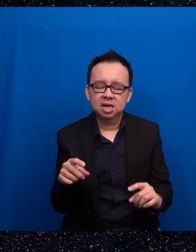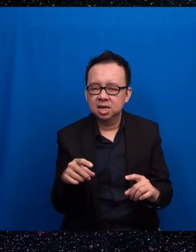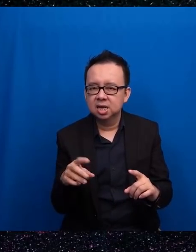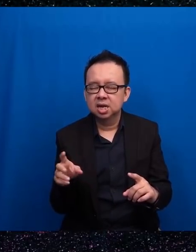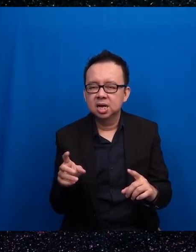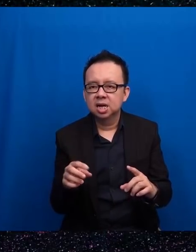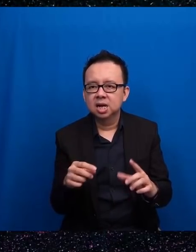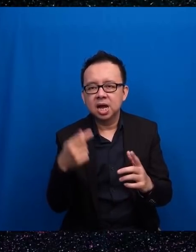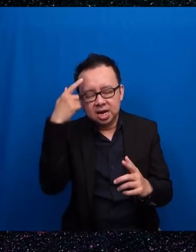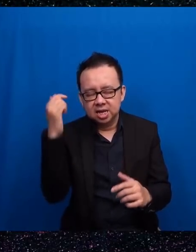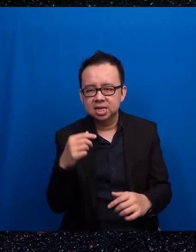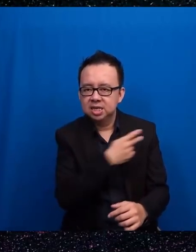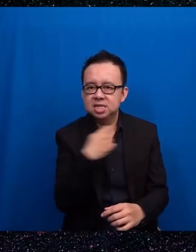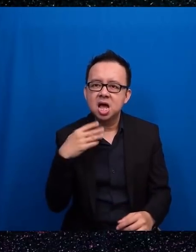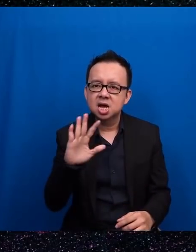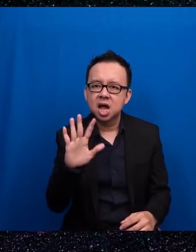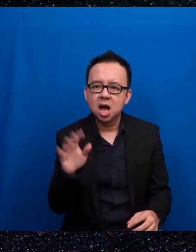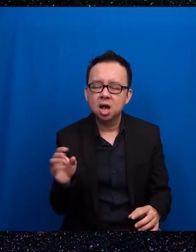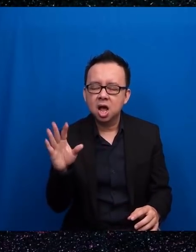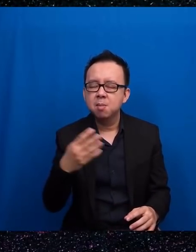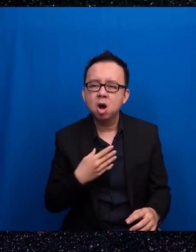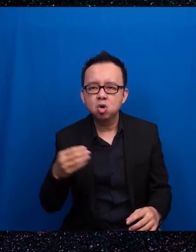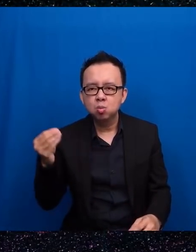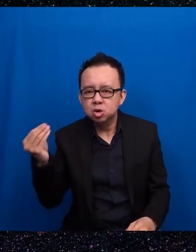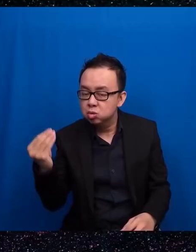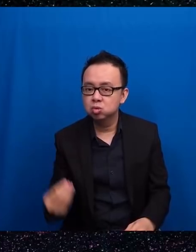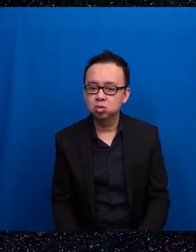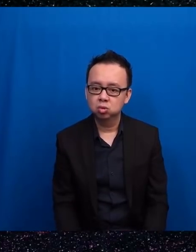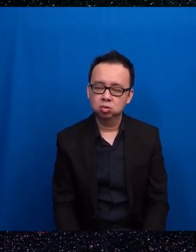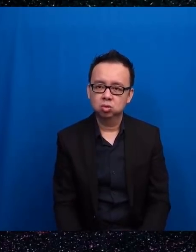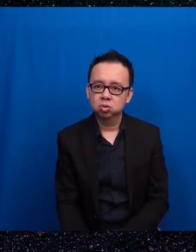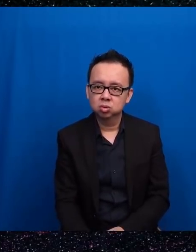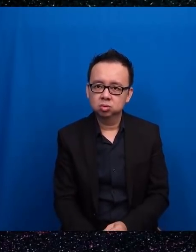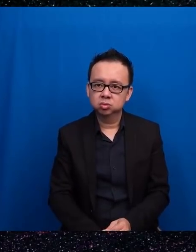Bagi beberapa orang yang tidak tahan, yang saya katakan tadi kakinya ada 9,